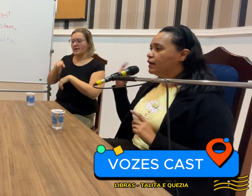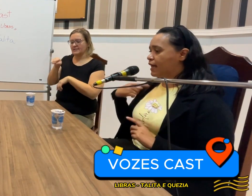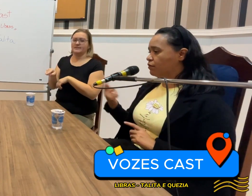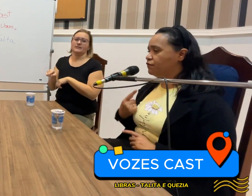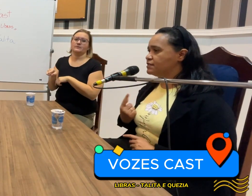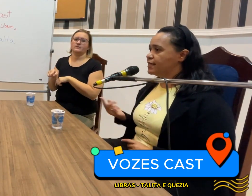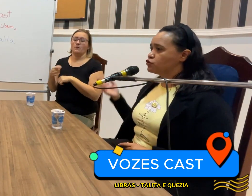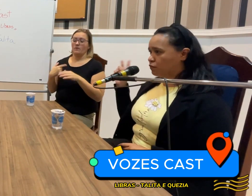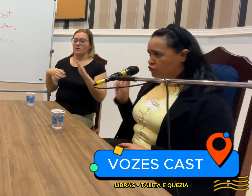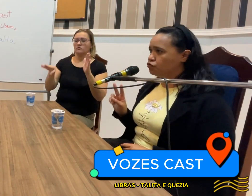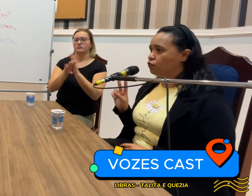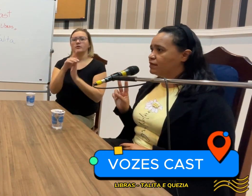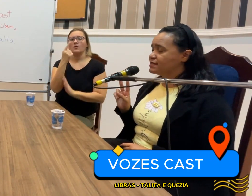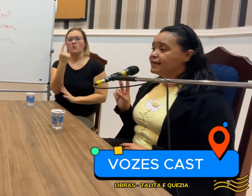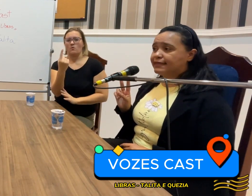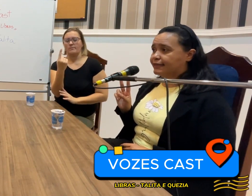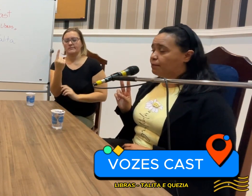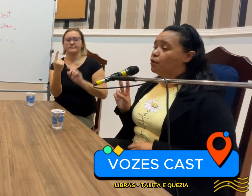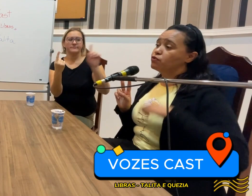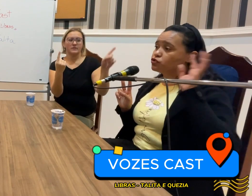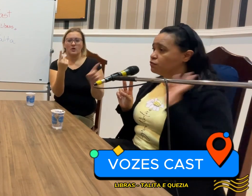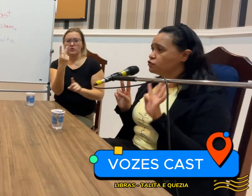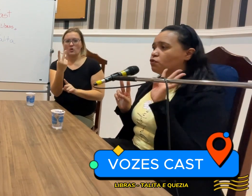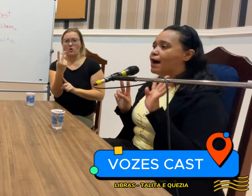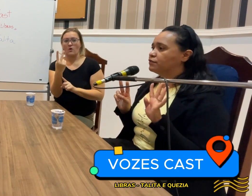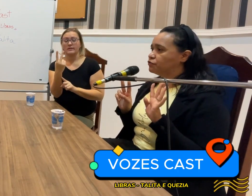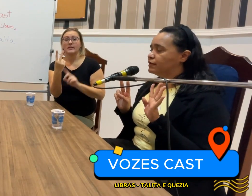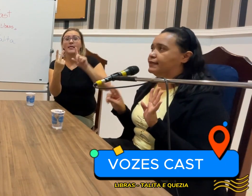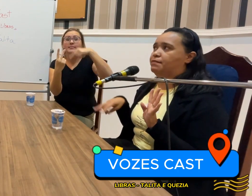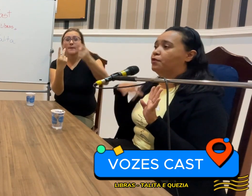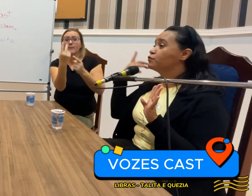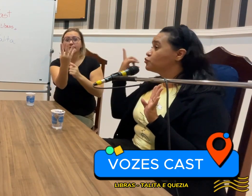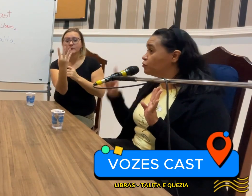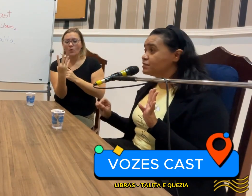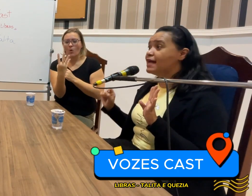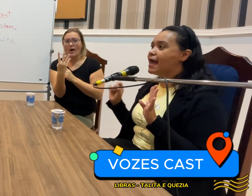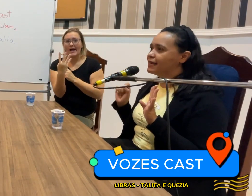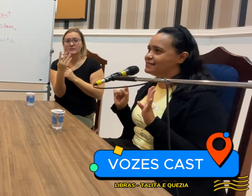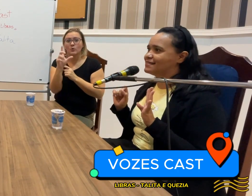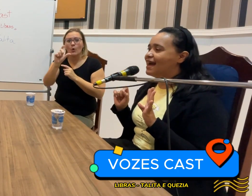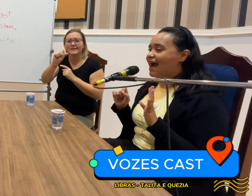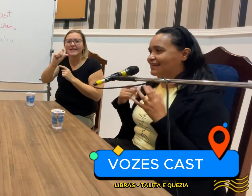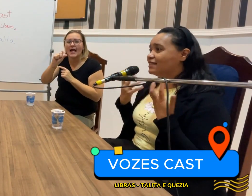chego, eu e você, somos 2. Daqui a pouco somos 4. Daqui a pouco